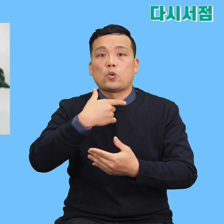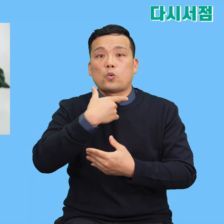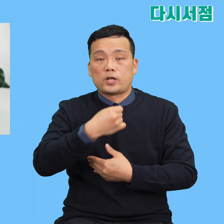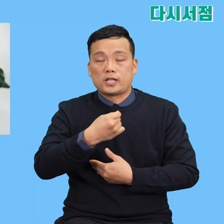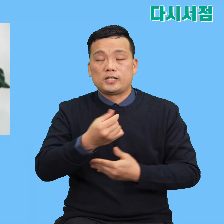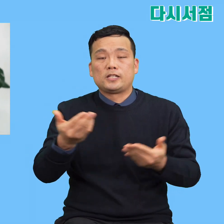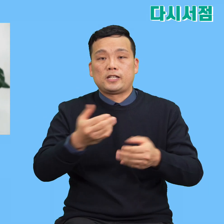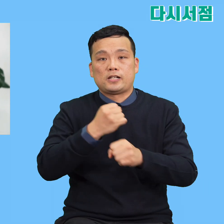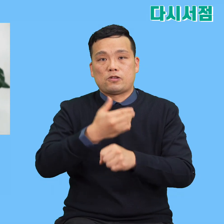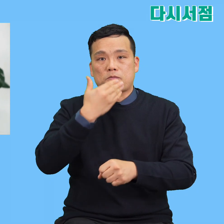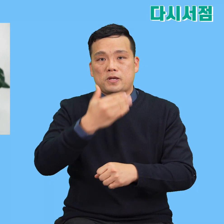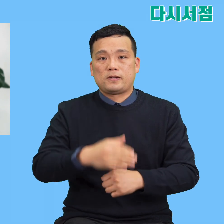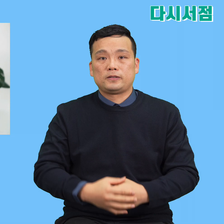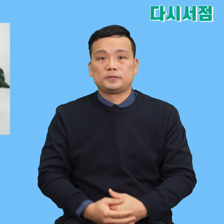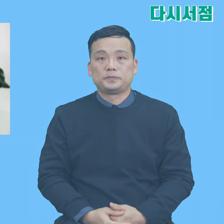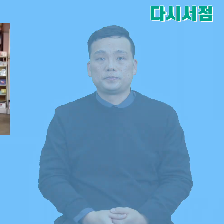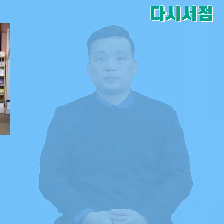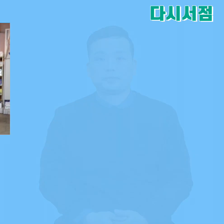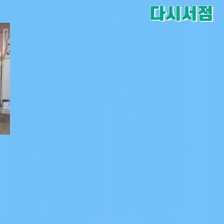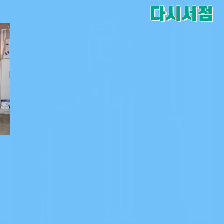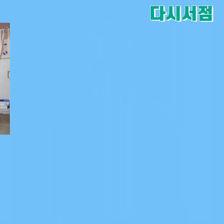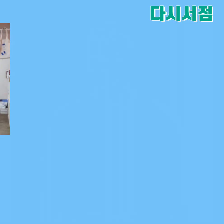있을 거라고 생각해요.